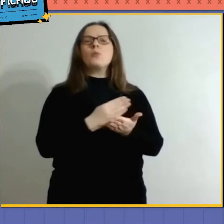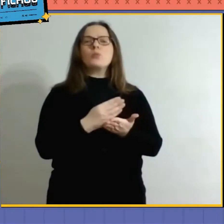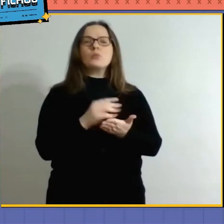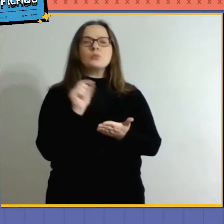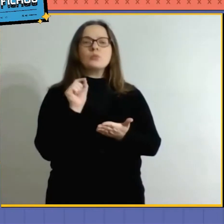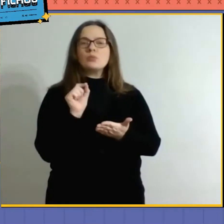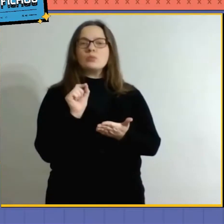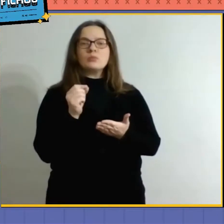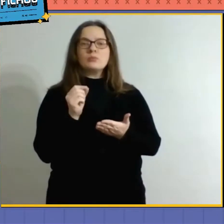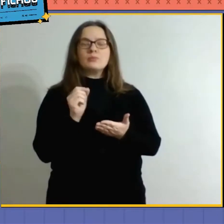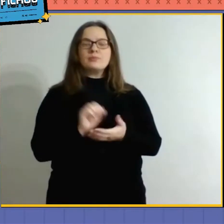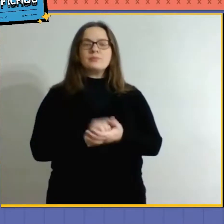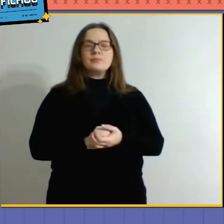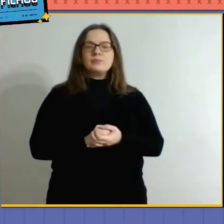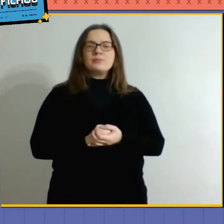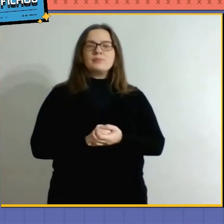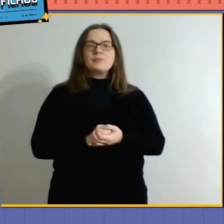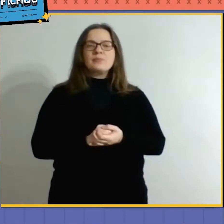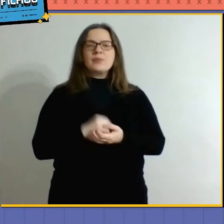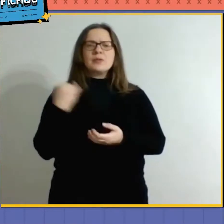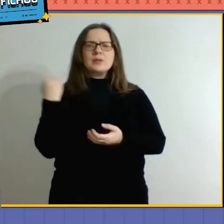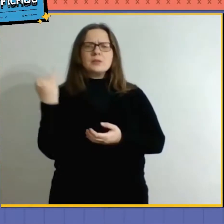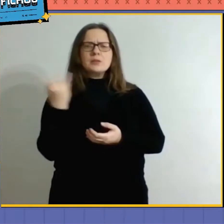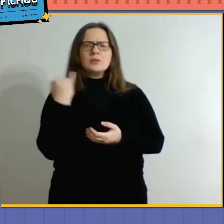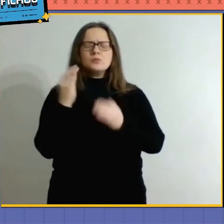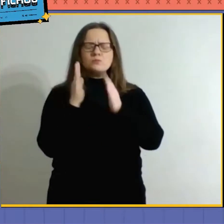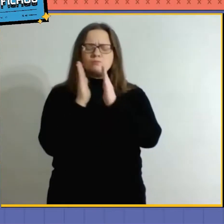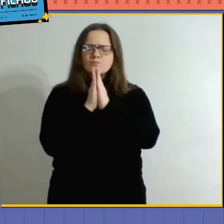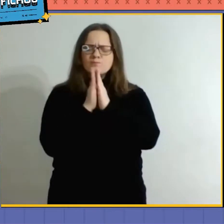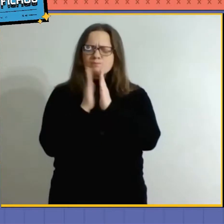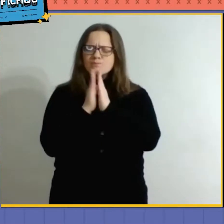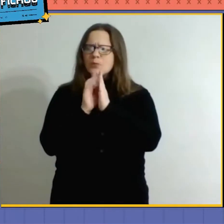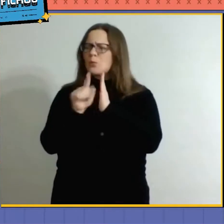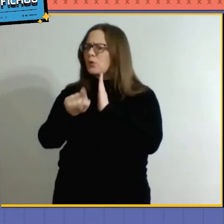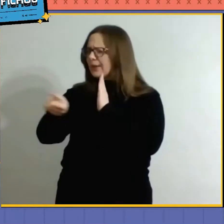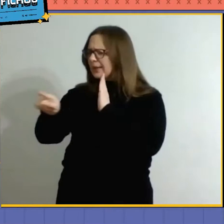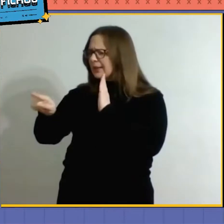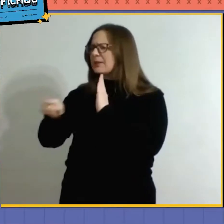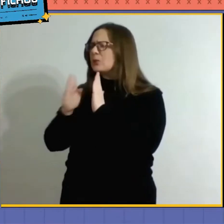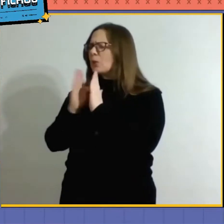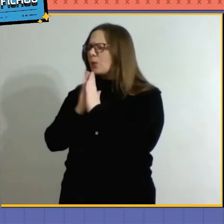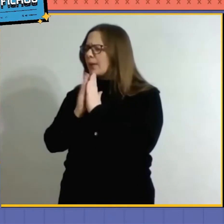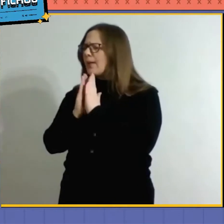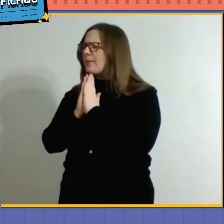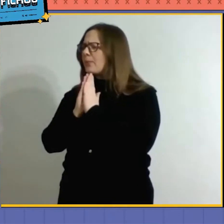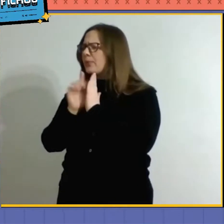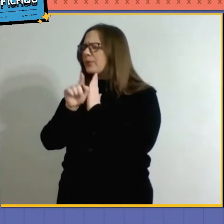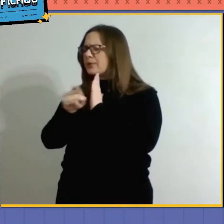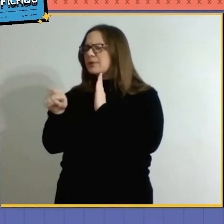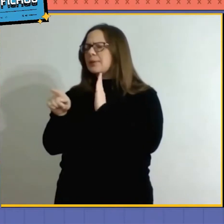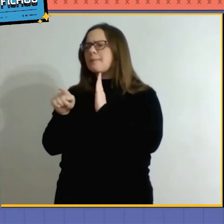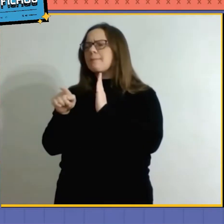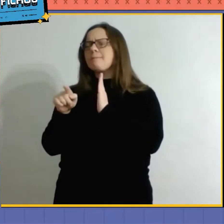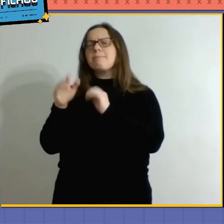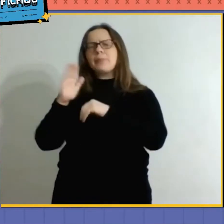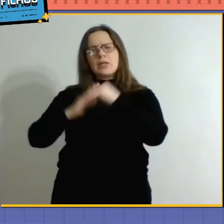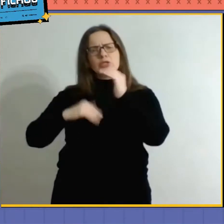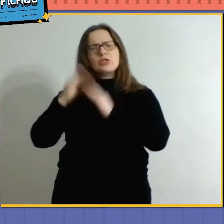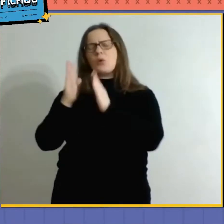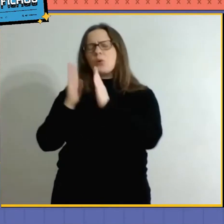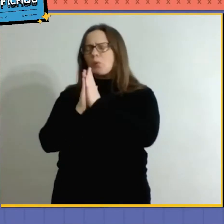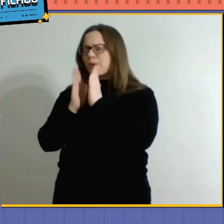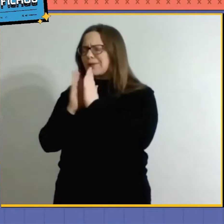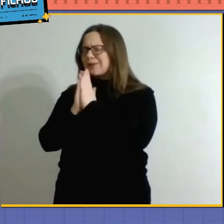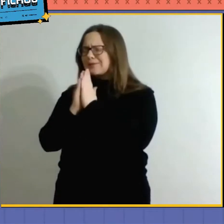falando sobre a importância de nosso orarmos pelas pessoas ele fala que nós devemos ser a prática de oração Súplica